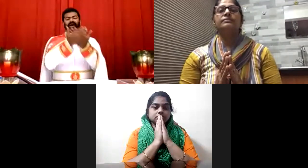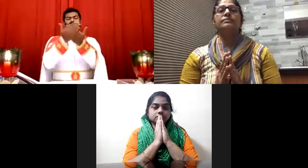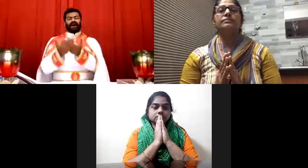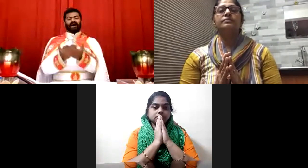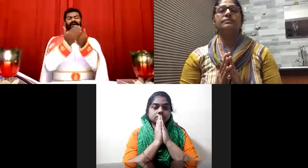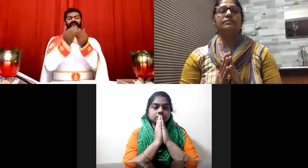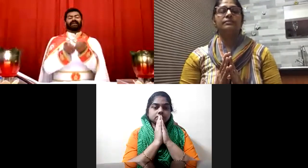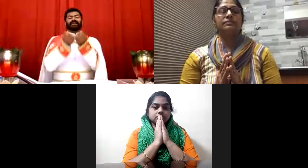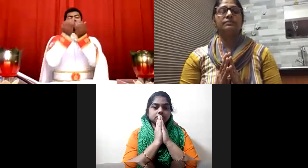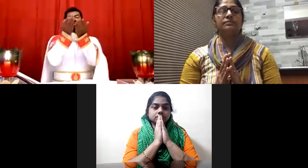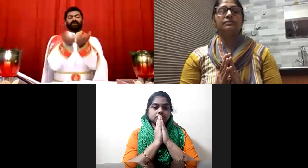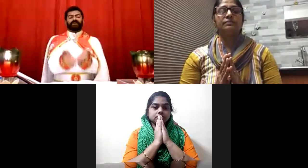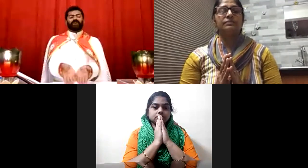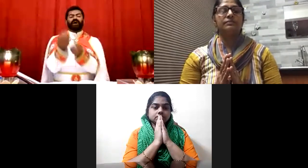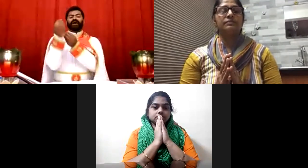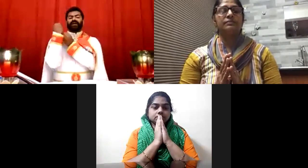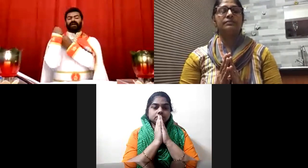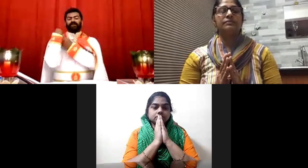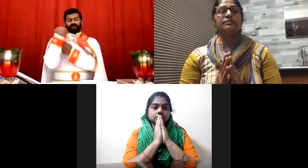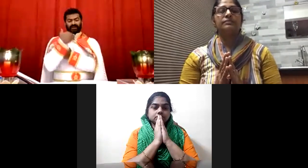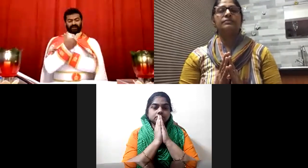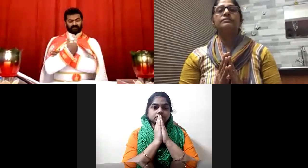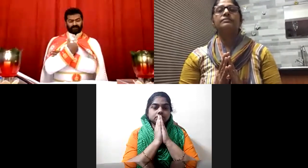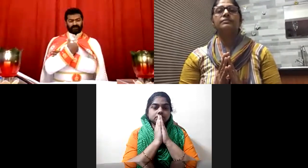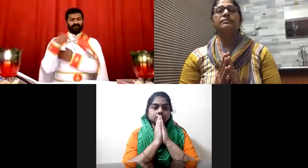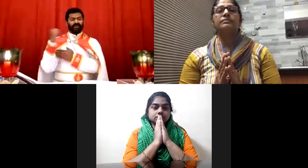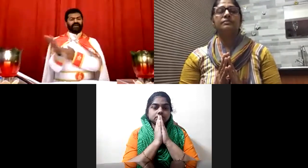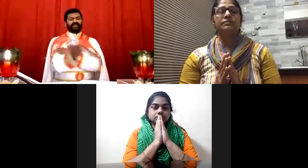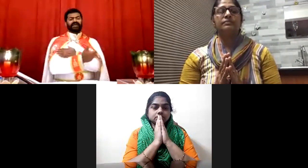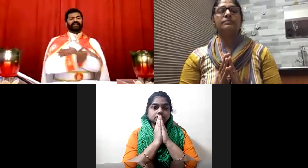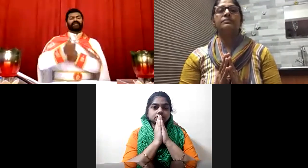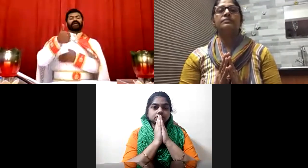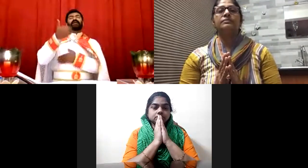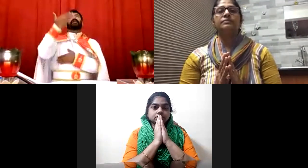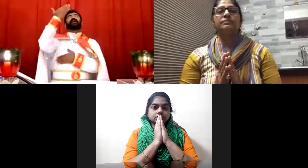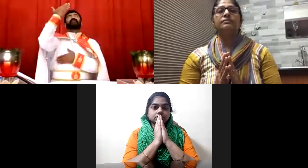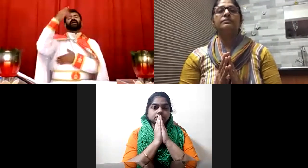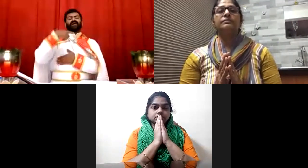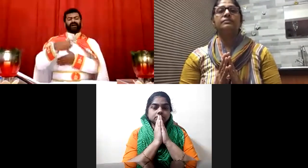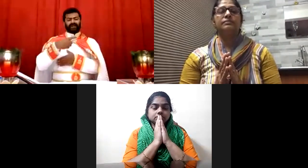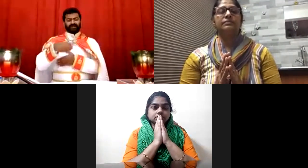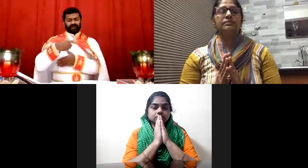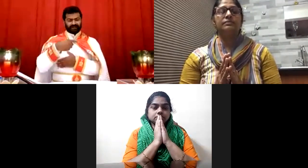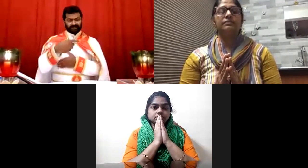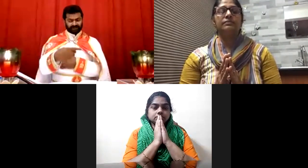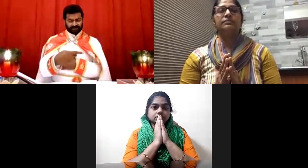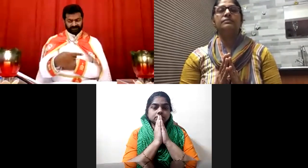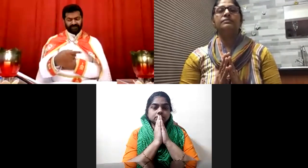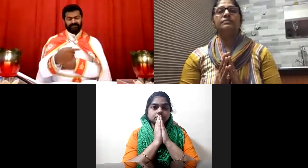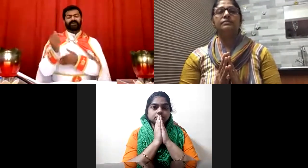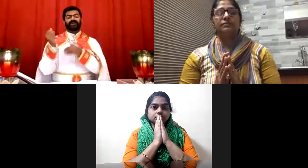കൃതജ്ഞതയും ആരാധനയും സമർപ്പിക്കുവാൻ കടപ്പെട്ടവരാകുന്നു. സ്ഥലത്തിന്റെ നാഥായ